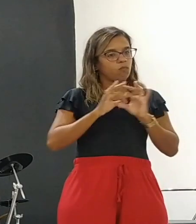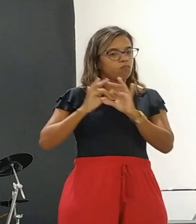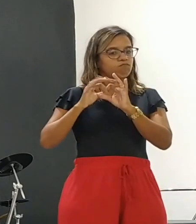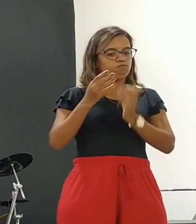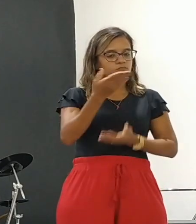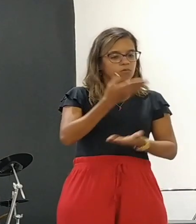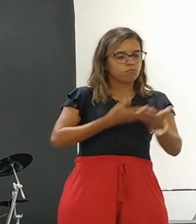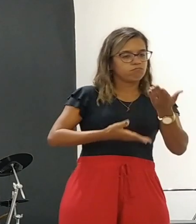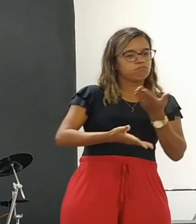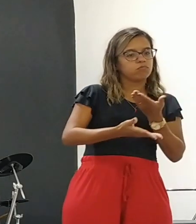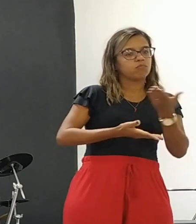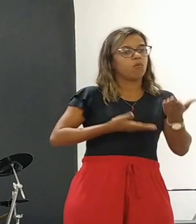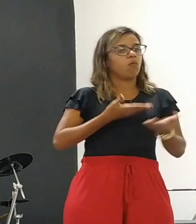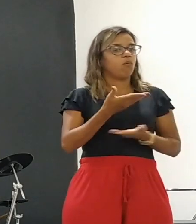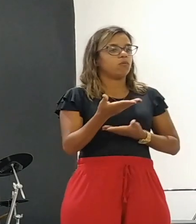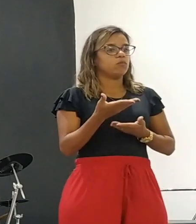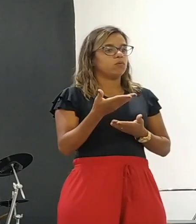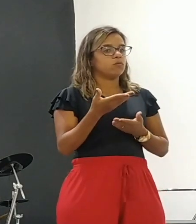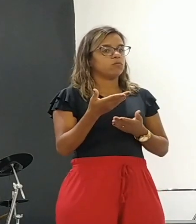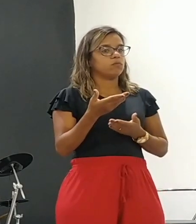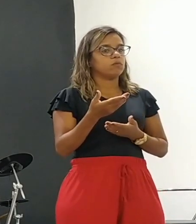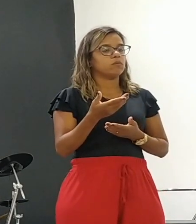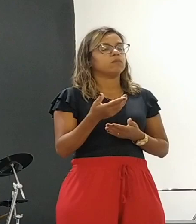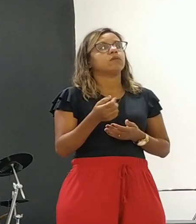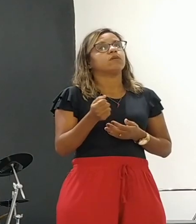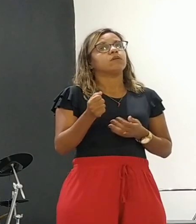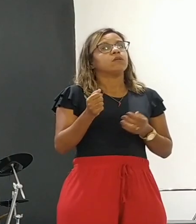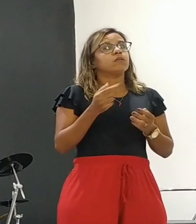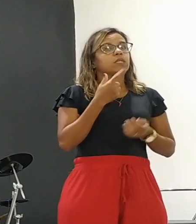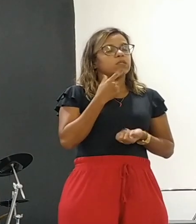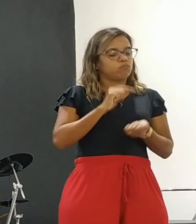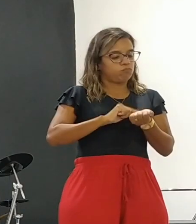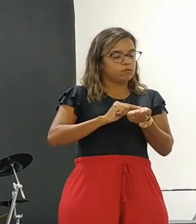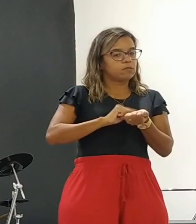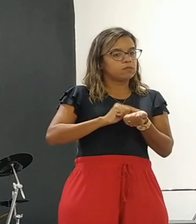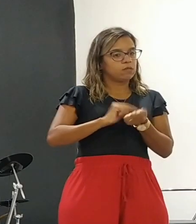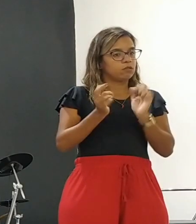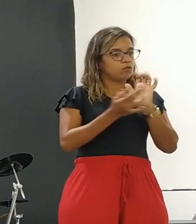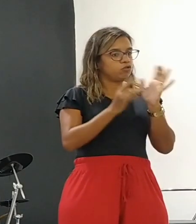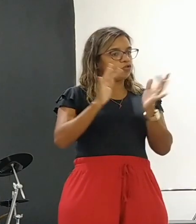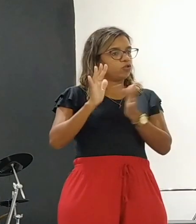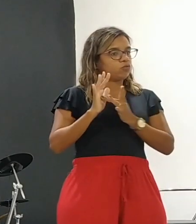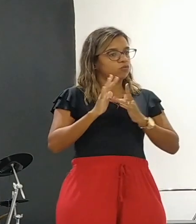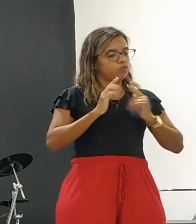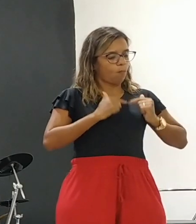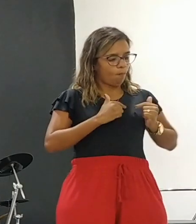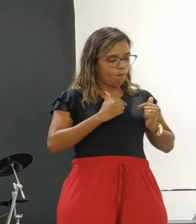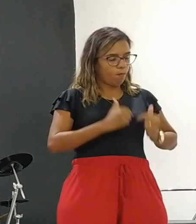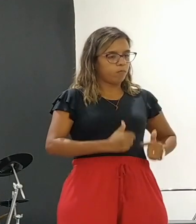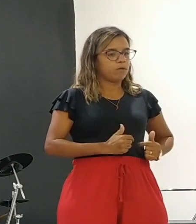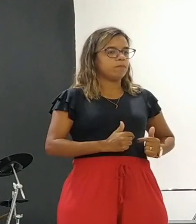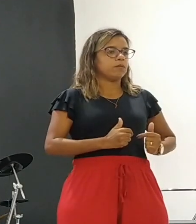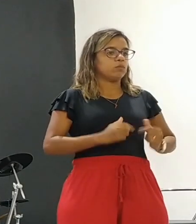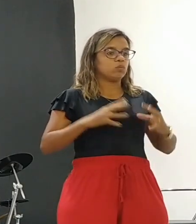outros, e o sangue de Jesus Cristo, seu Filho, nos purifica de todo pecado.